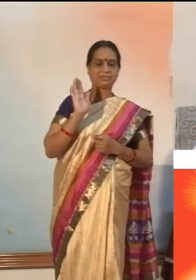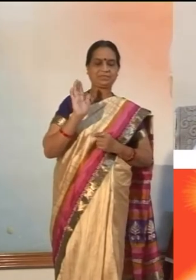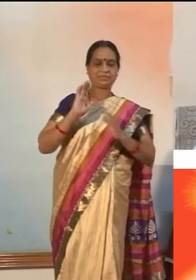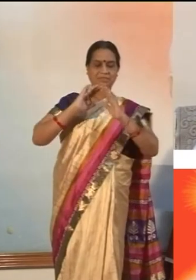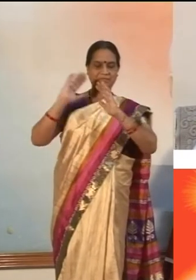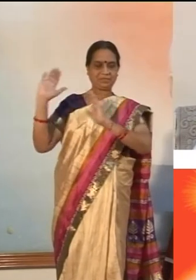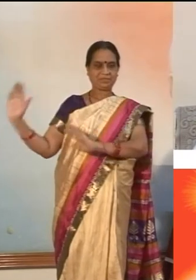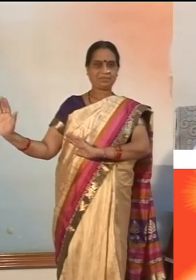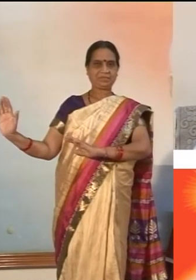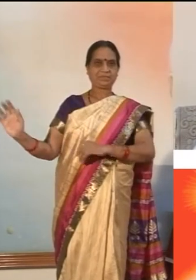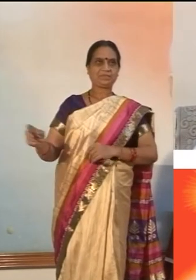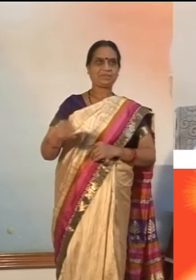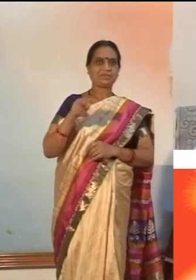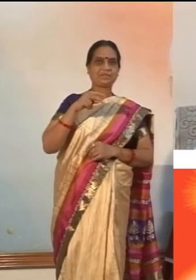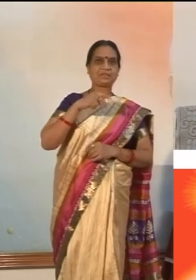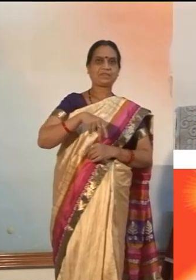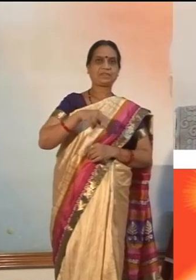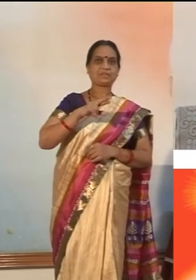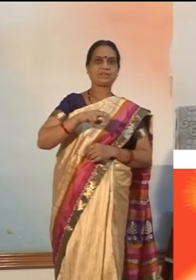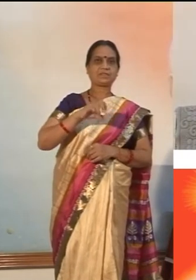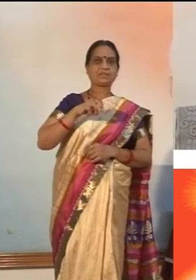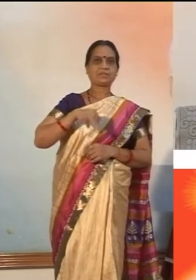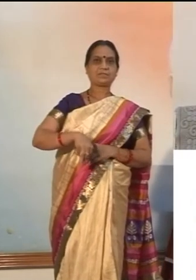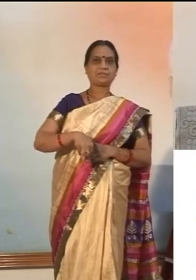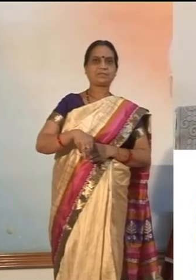या परम धाम कहते हैं।